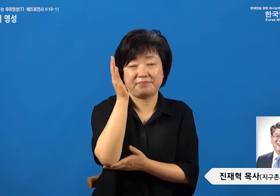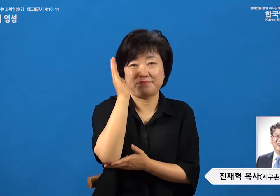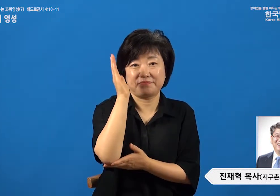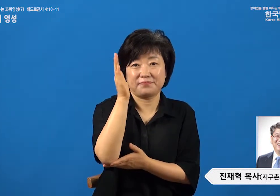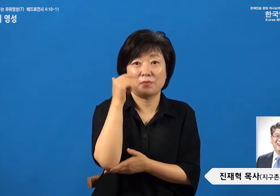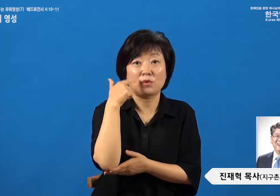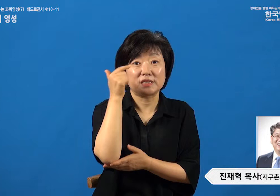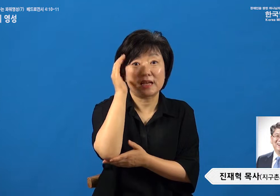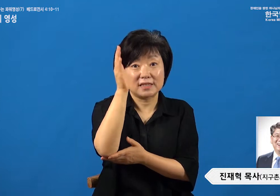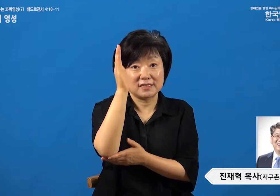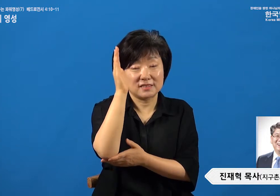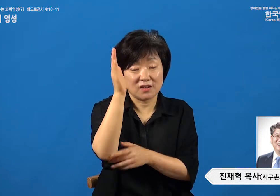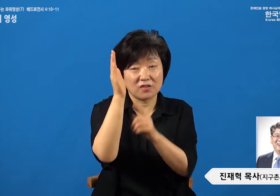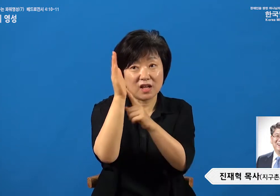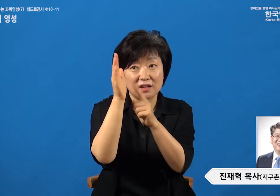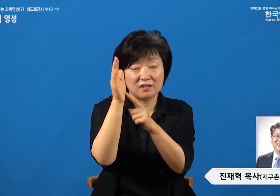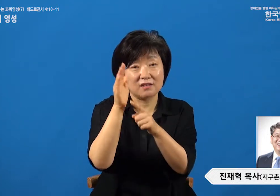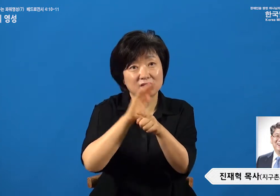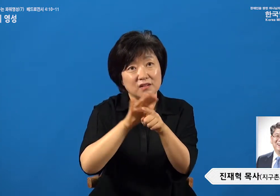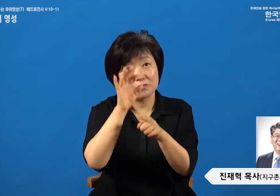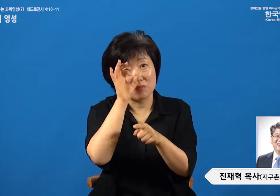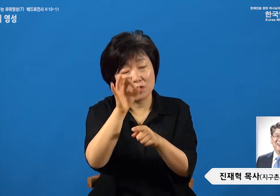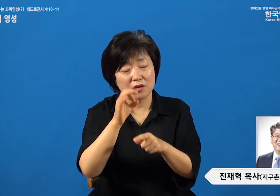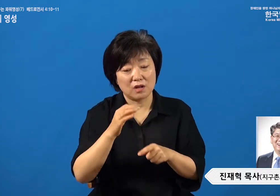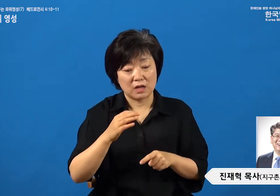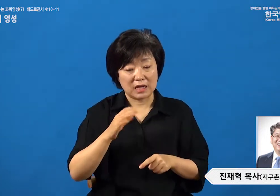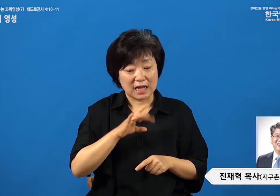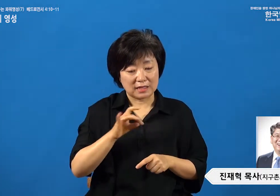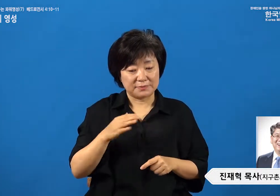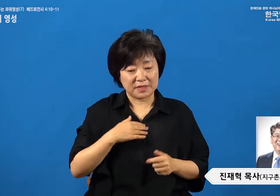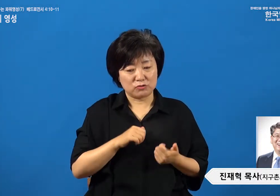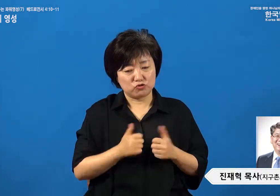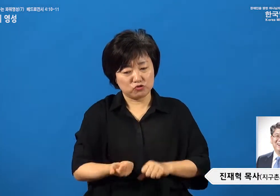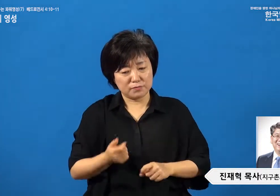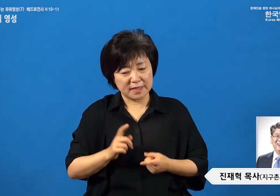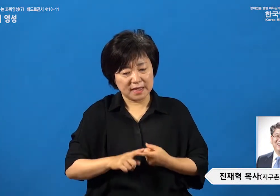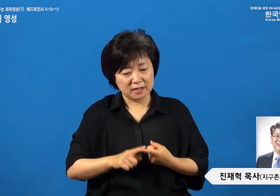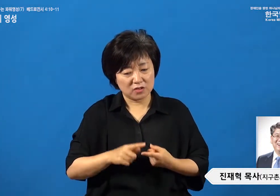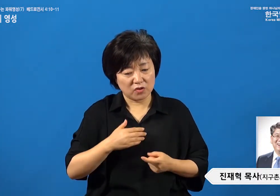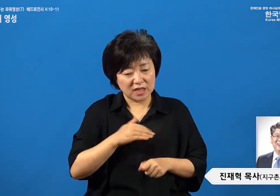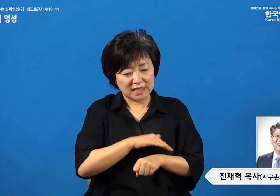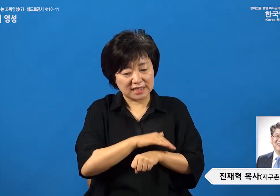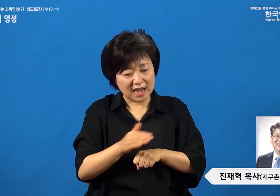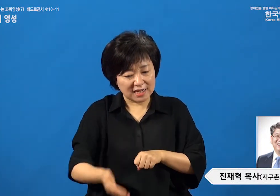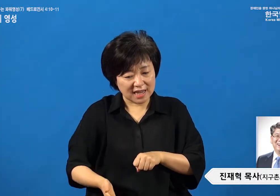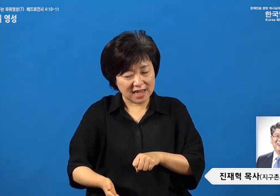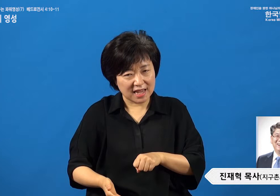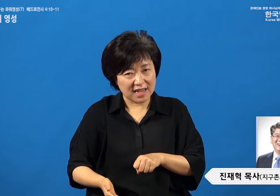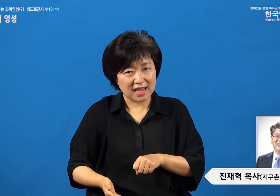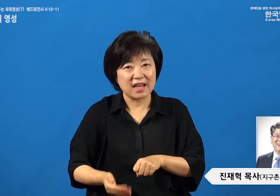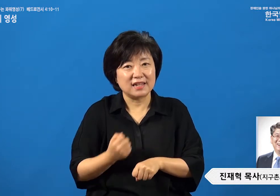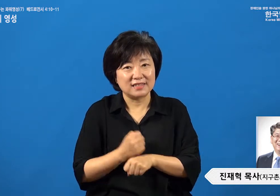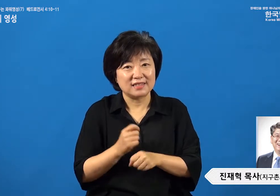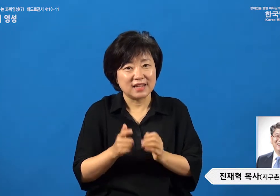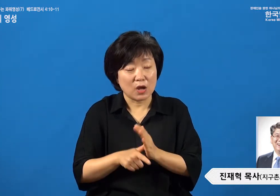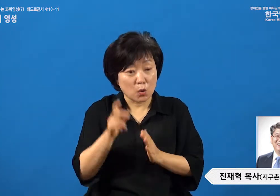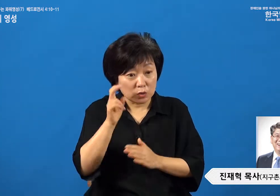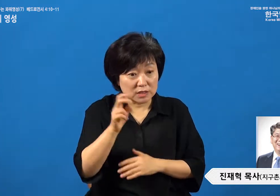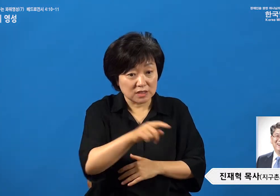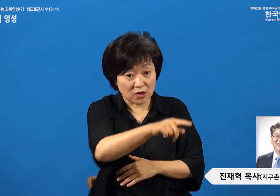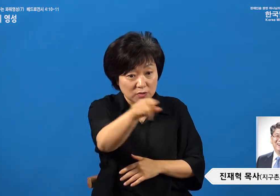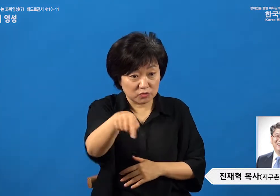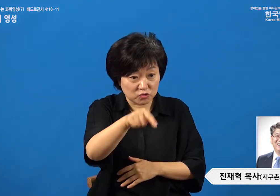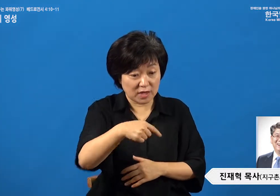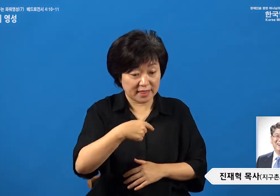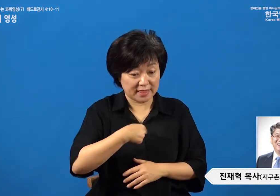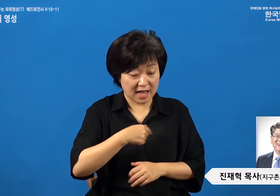이렇게 이야기했습니다. 저는 가끔 저의 죽음에 대해 생각합니다. 그리고 저의 장례식을 그려봅니다. 만약에 여러분 중에